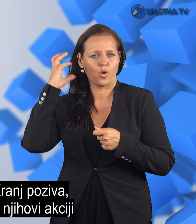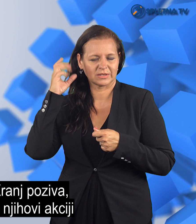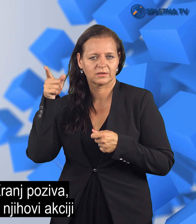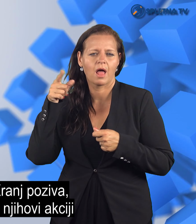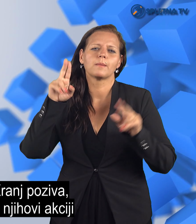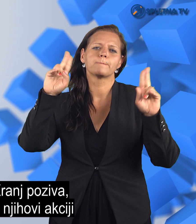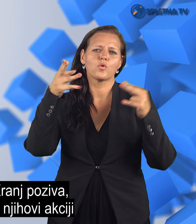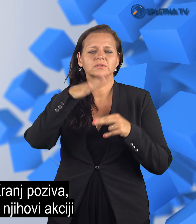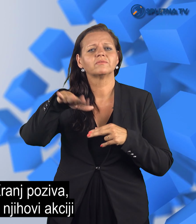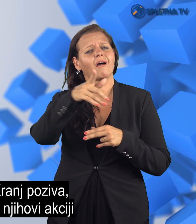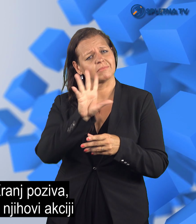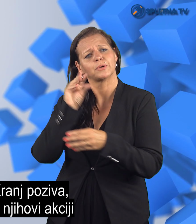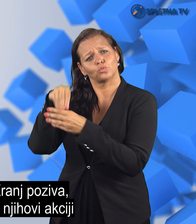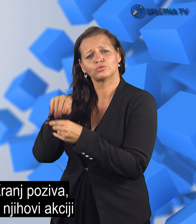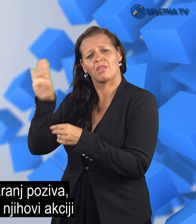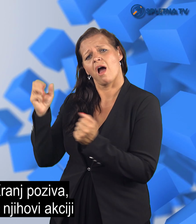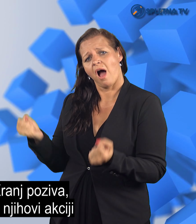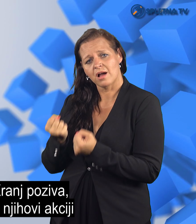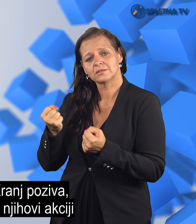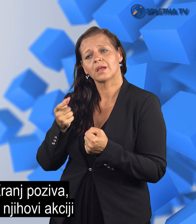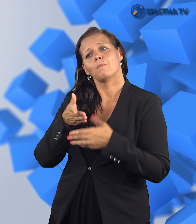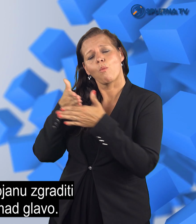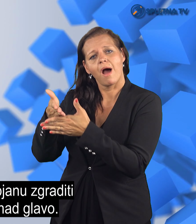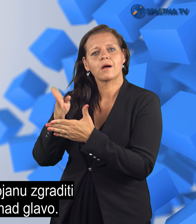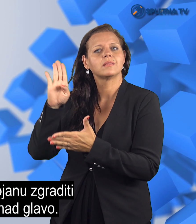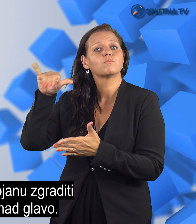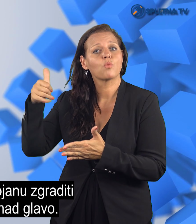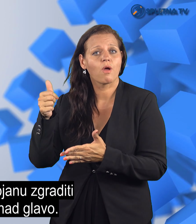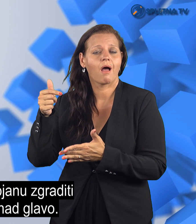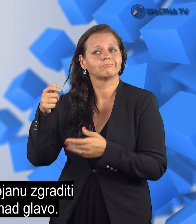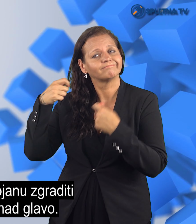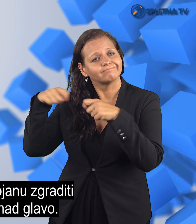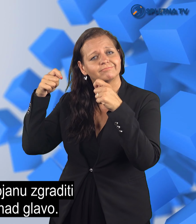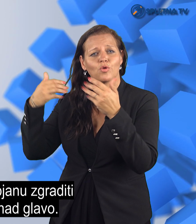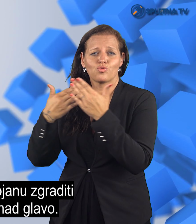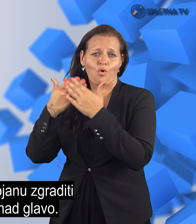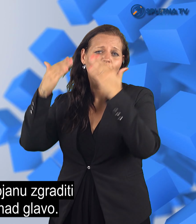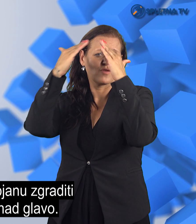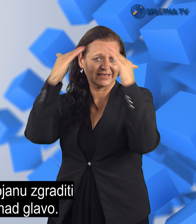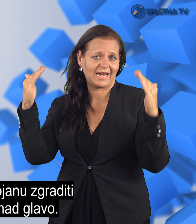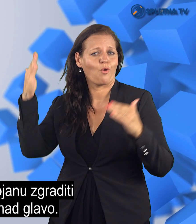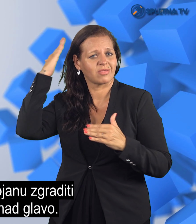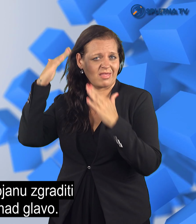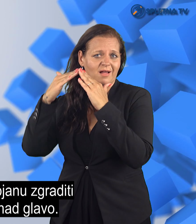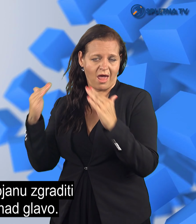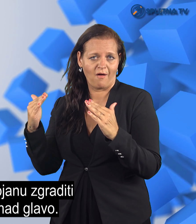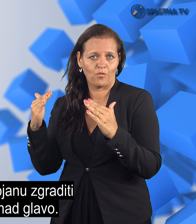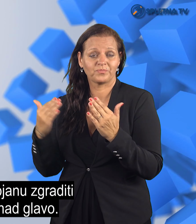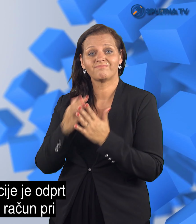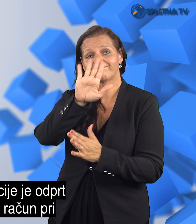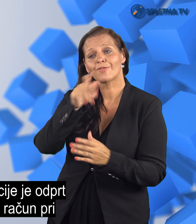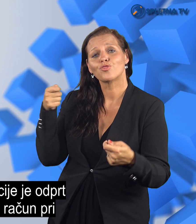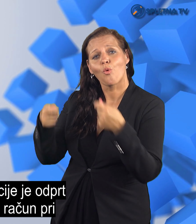MDGN Auris Kranj poziva, da se pridružite njihovi akciji in pomagate Bojanu zgraditi novo streho nad glavo. Za